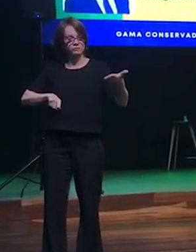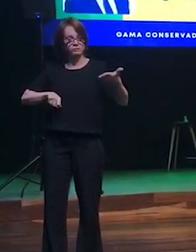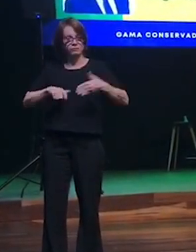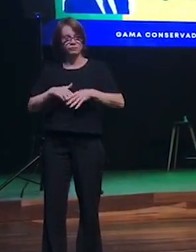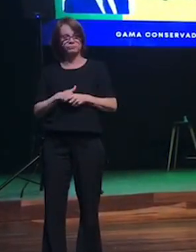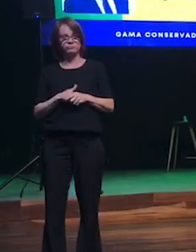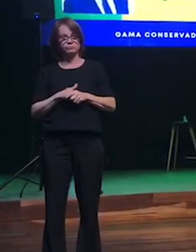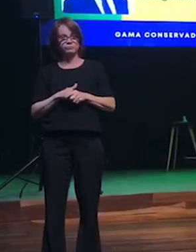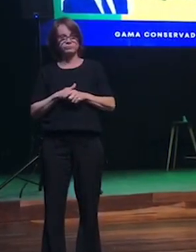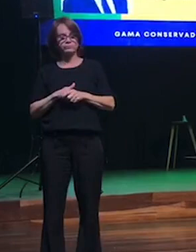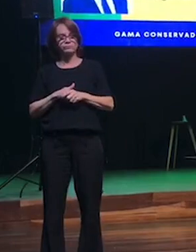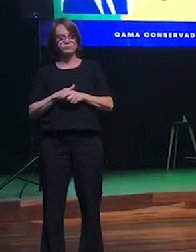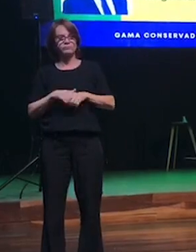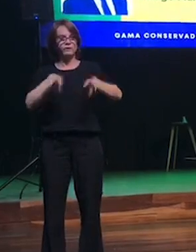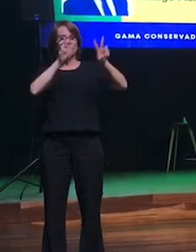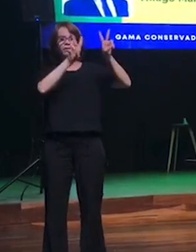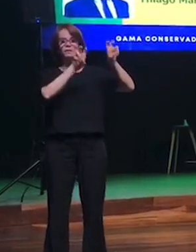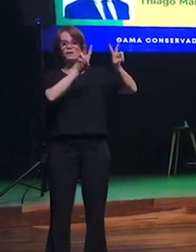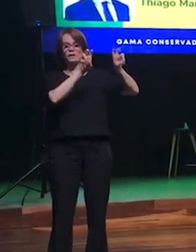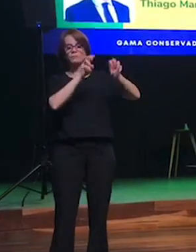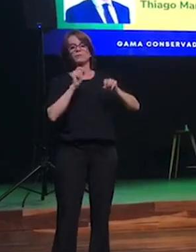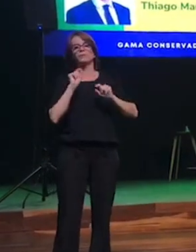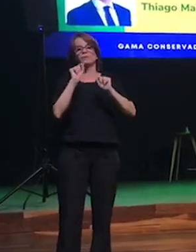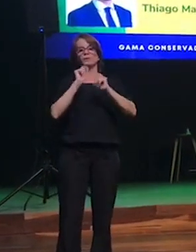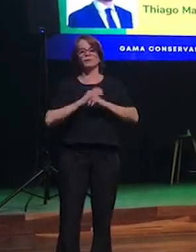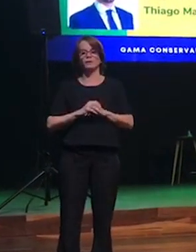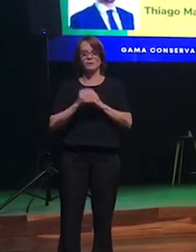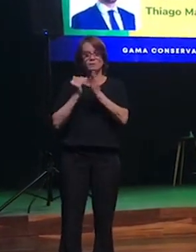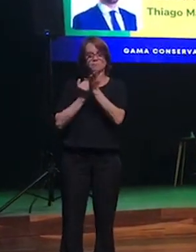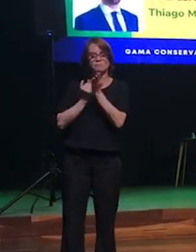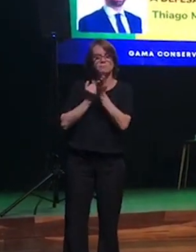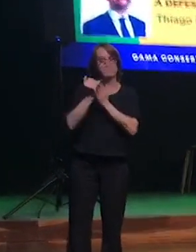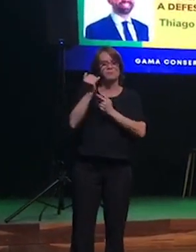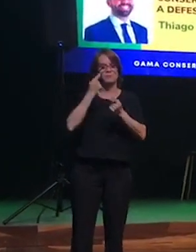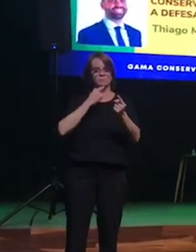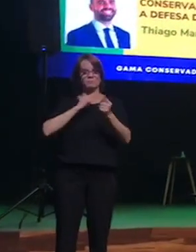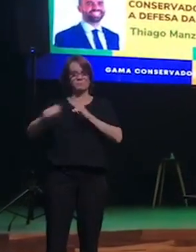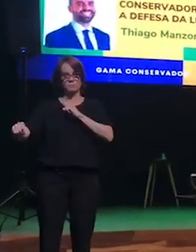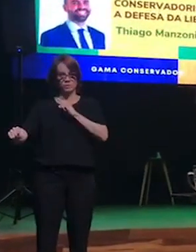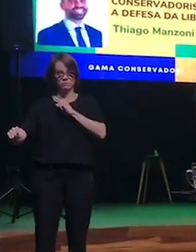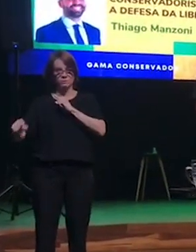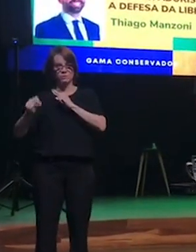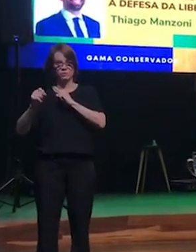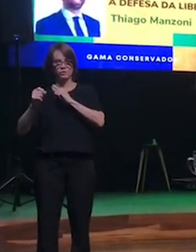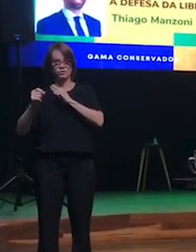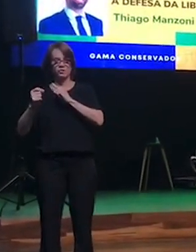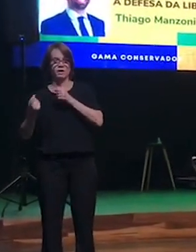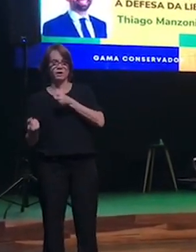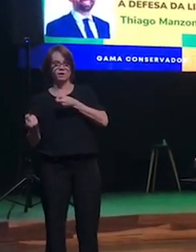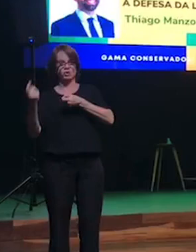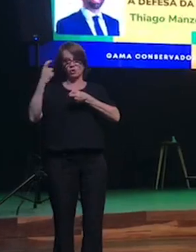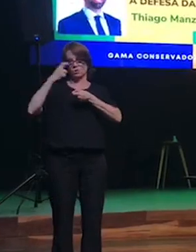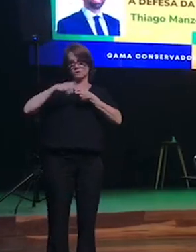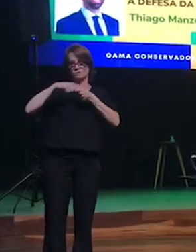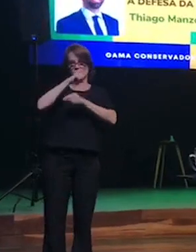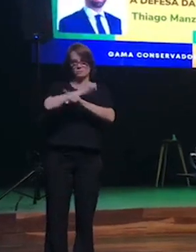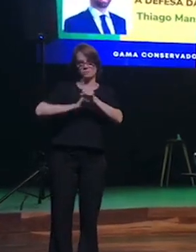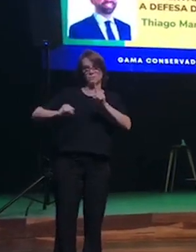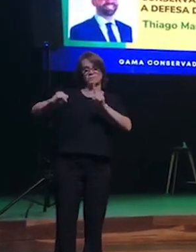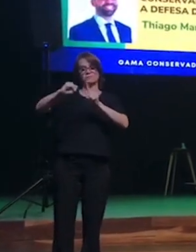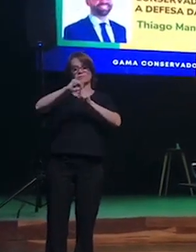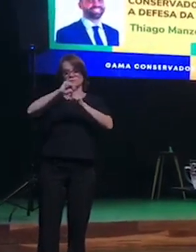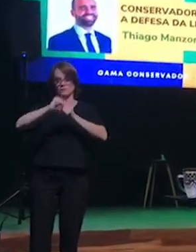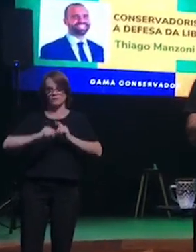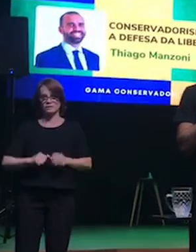Tema da monografia: princípio de proibição de retrocesso social. Princípio